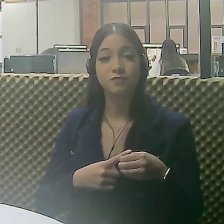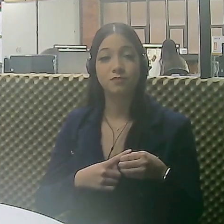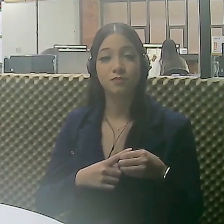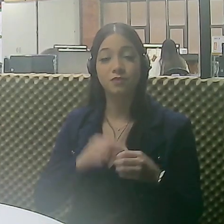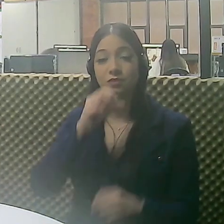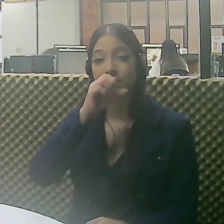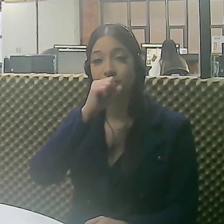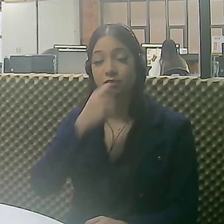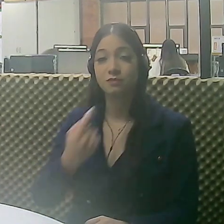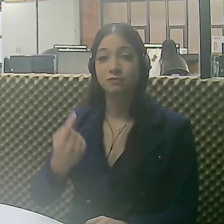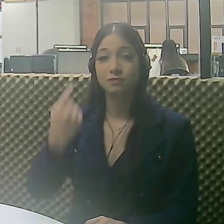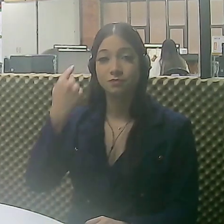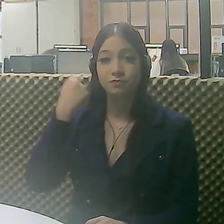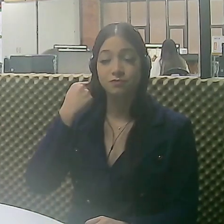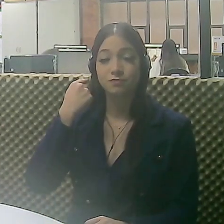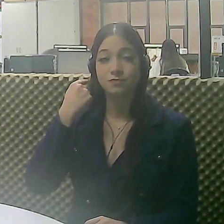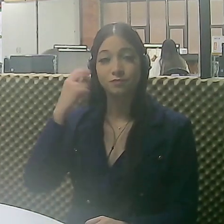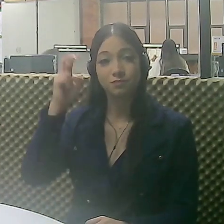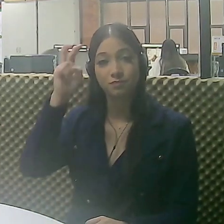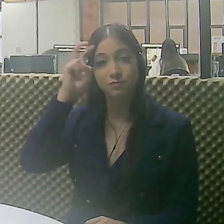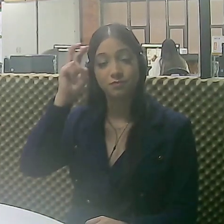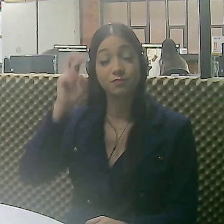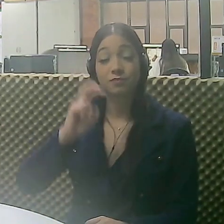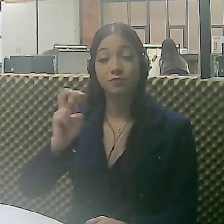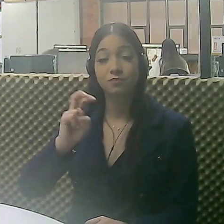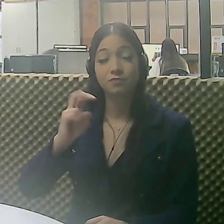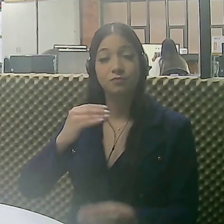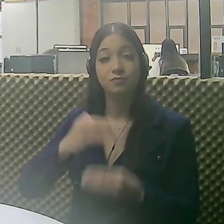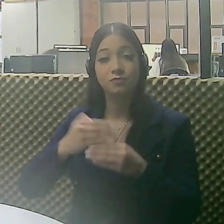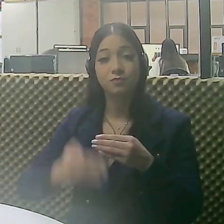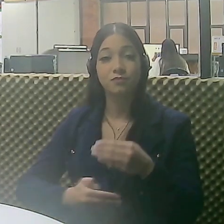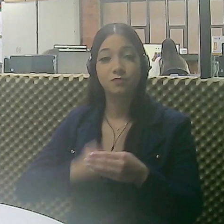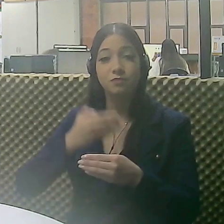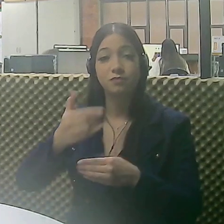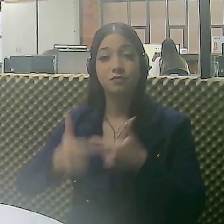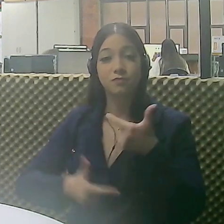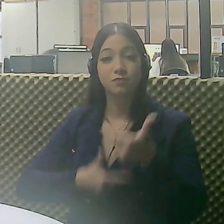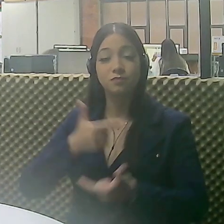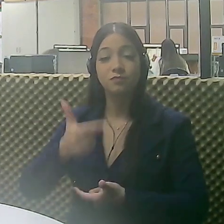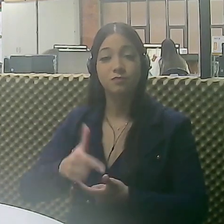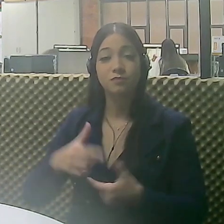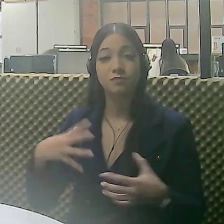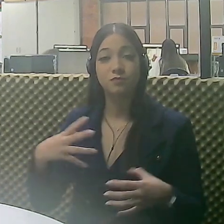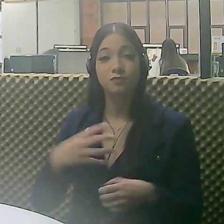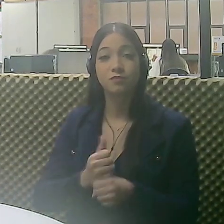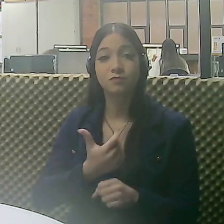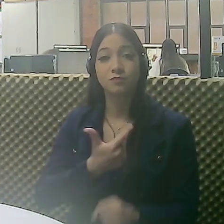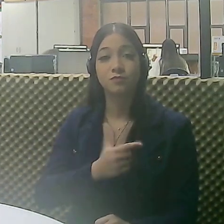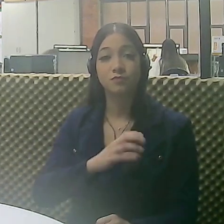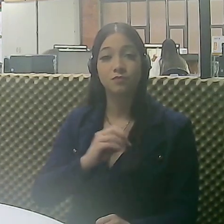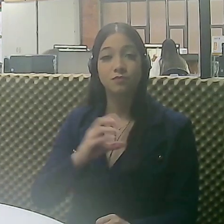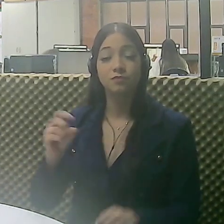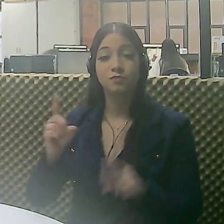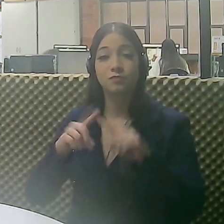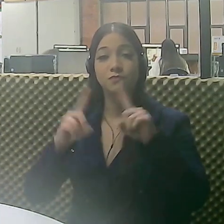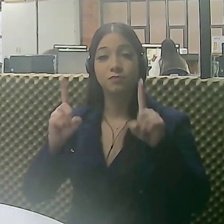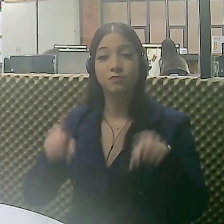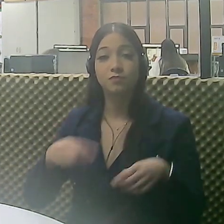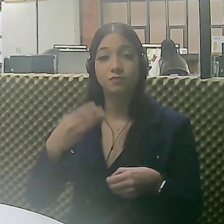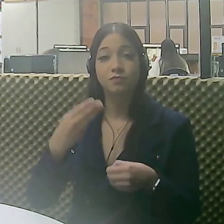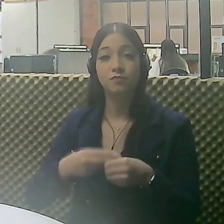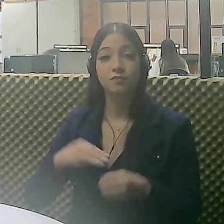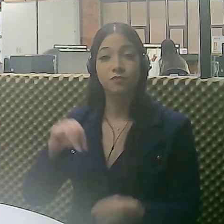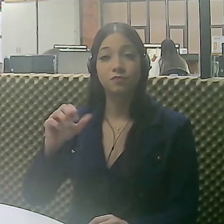último sábado, a quinta etapa do Mutirão Cidade Limpa começou com os trabalhos de cerca de 200 servidores municipais nos